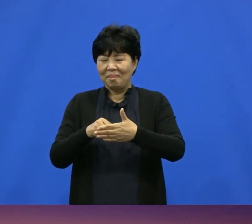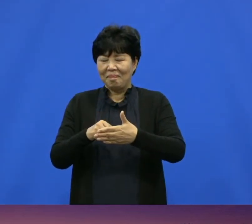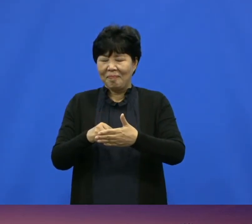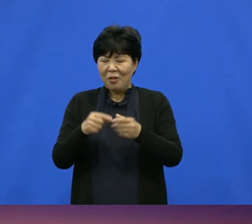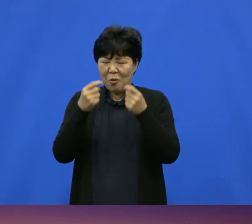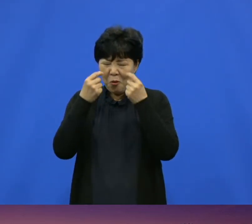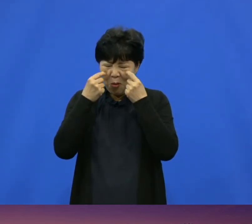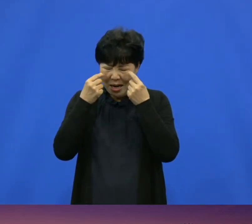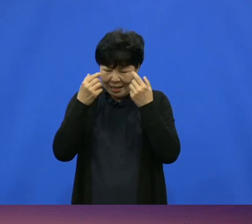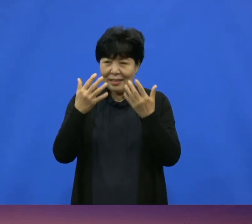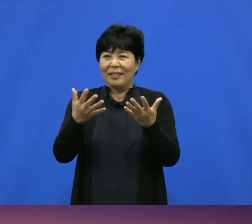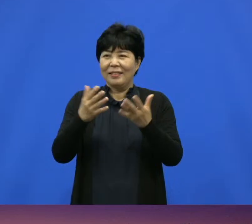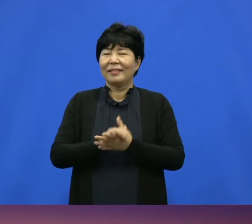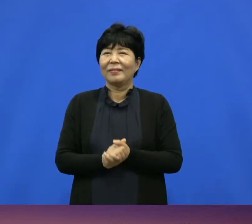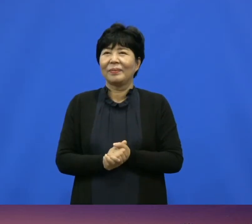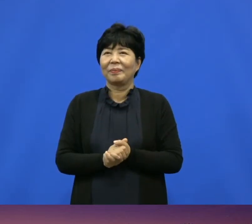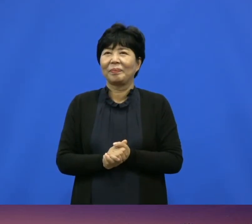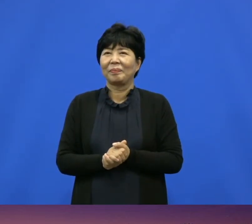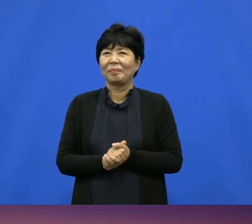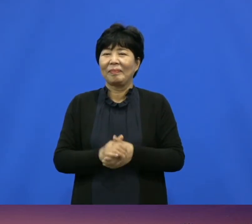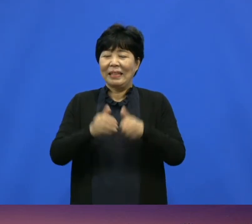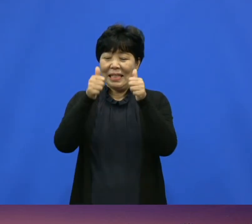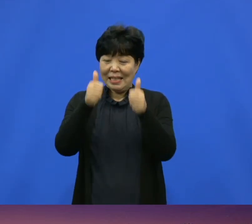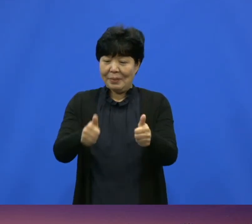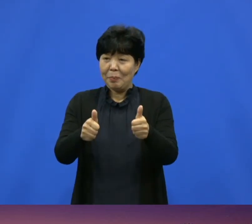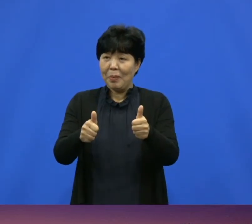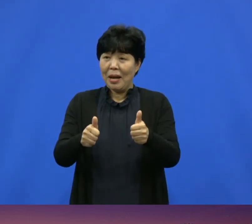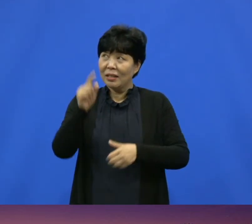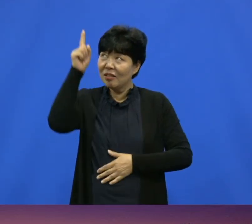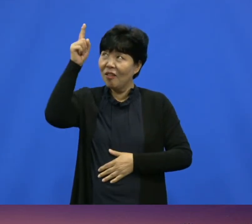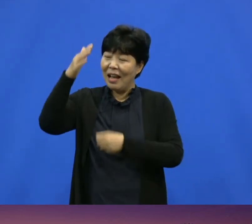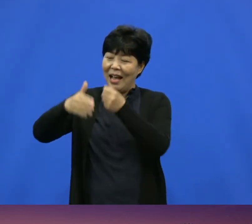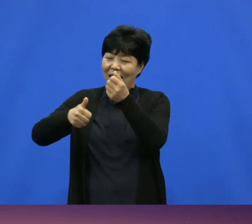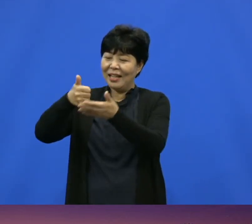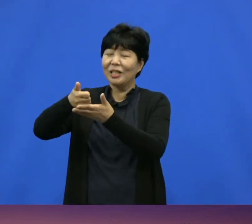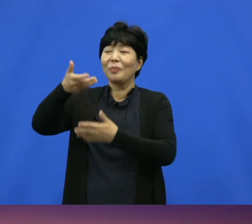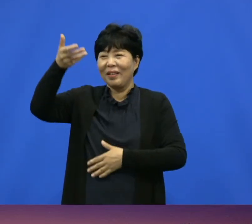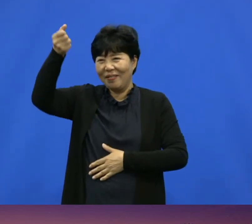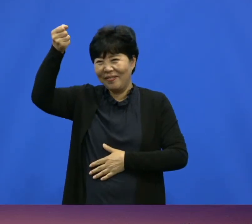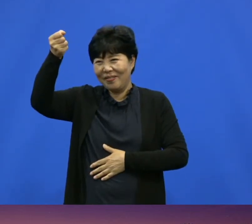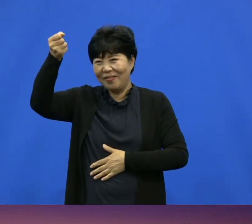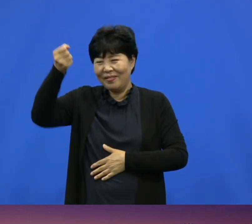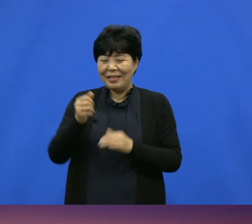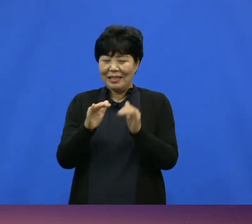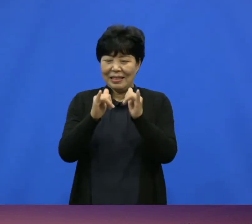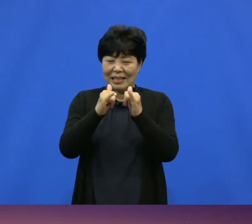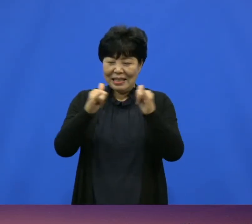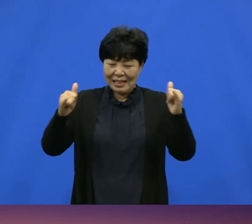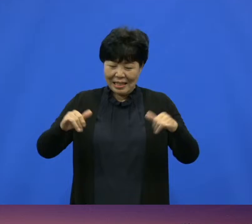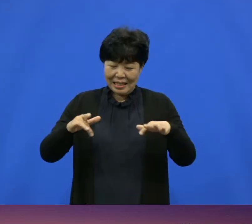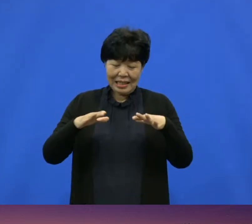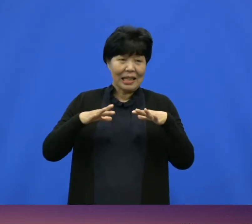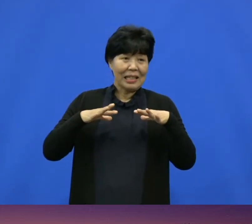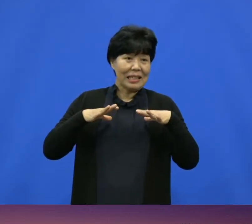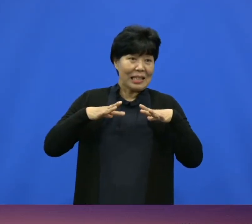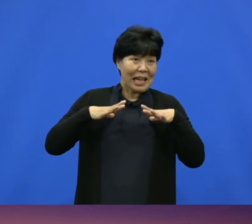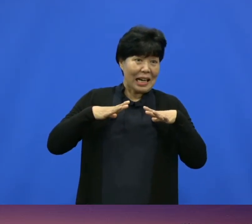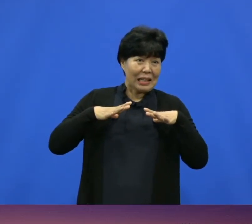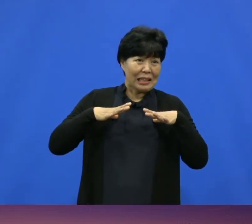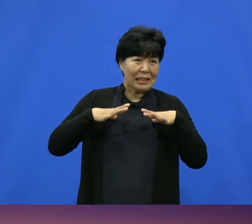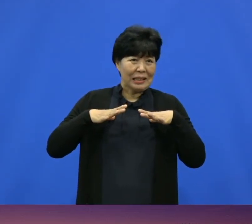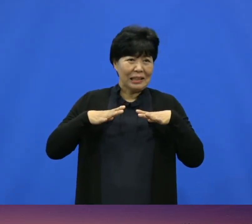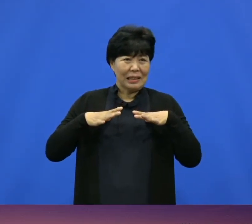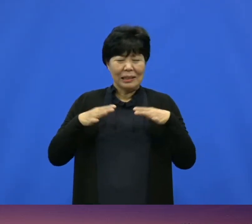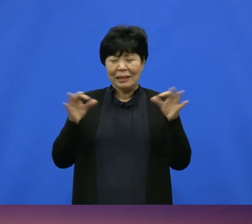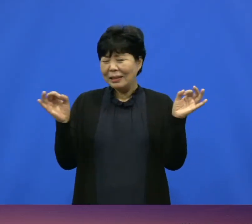대한 판단과 심판은 하나님이 하실 것이고, 인간의 모든 자랑은 한순간에 파멸을 맞게 될